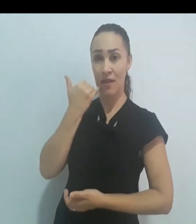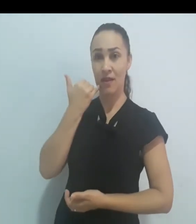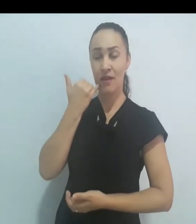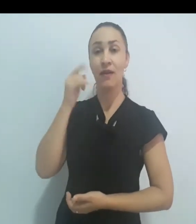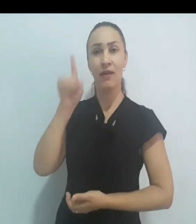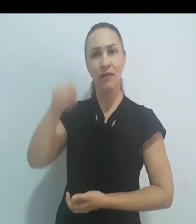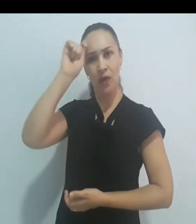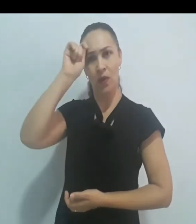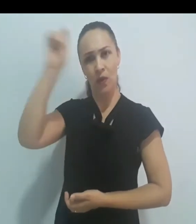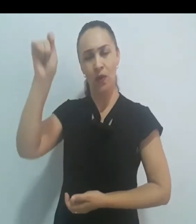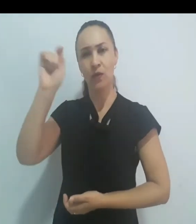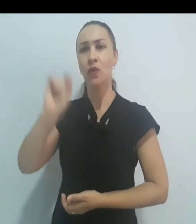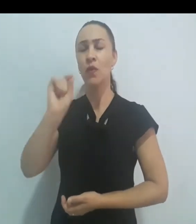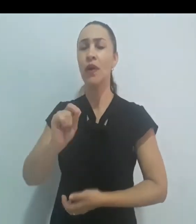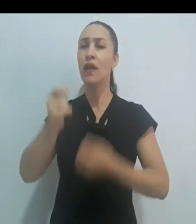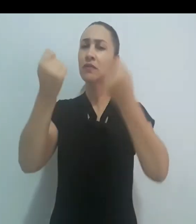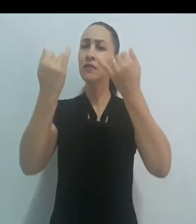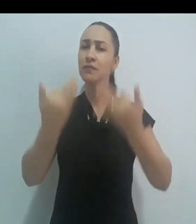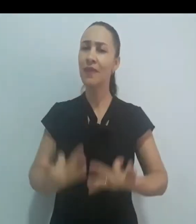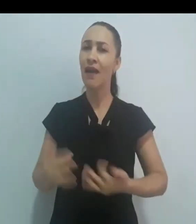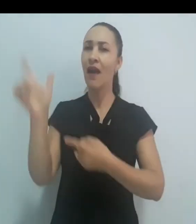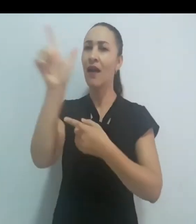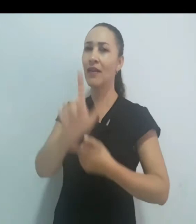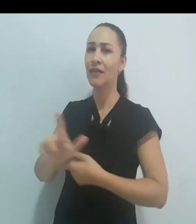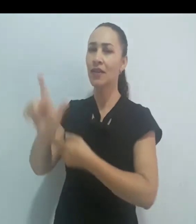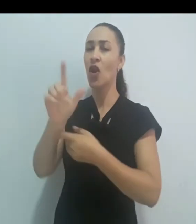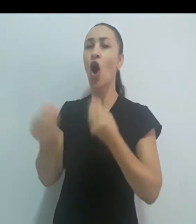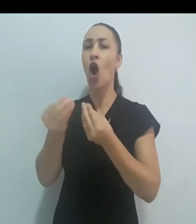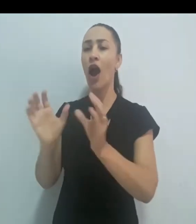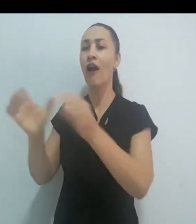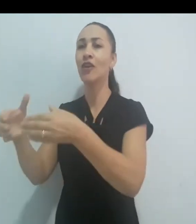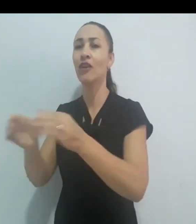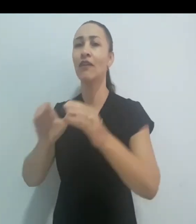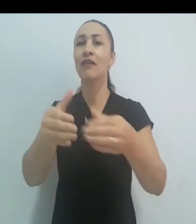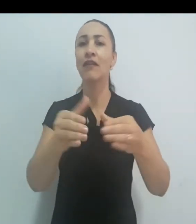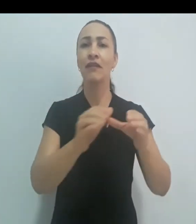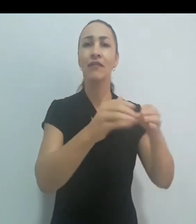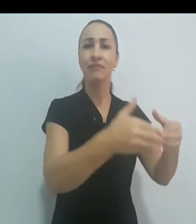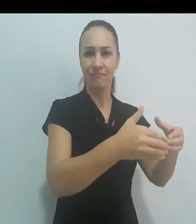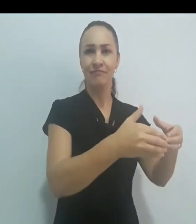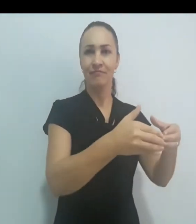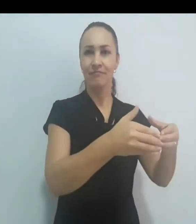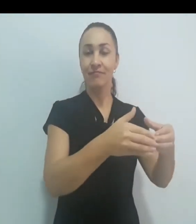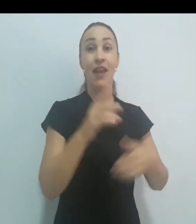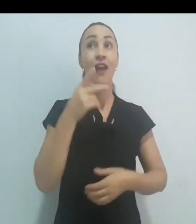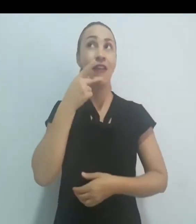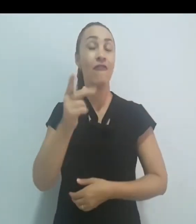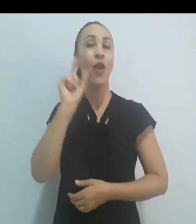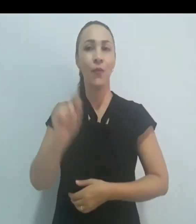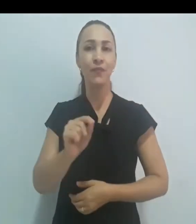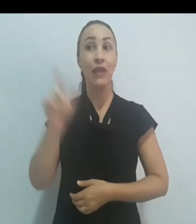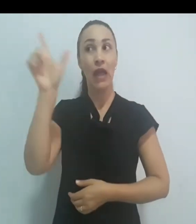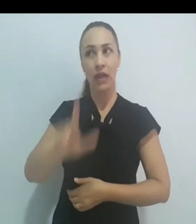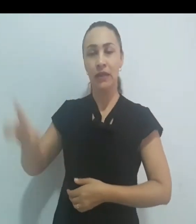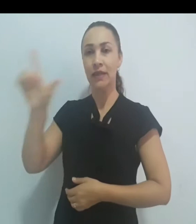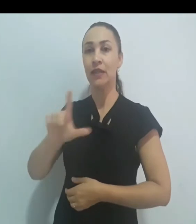Lodenir Carnop, ela vai separar a literatura em categorias, né? Então ela vai falar assim que a literatura